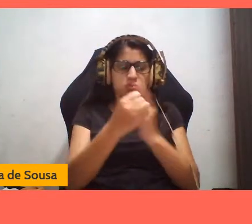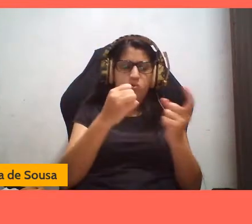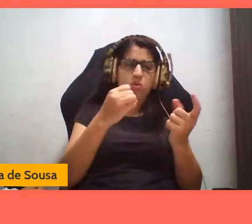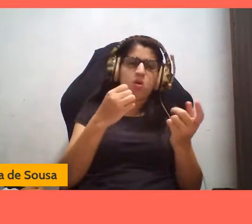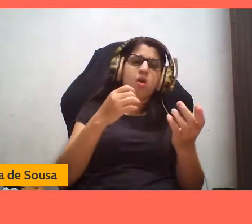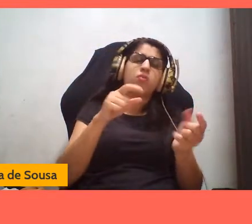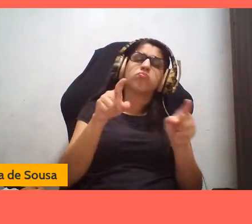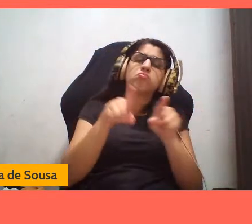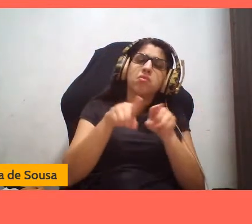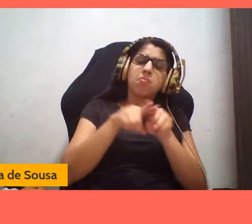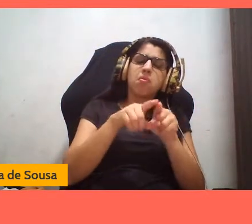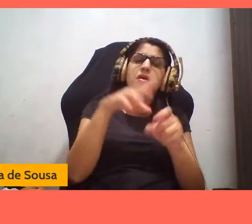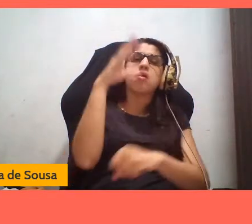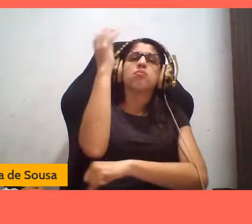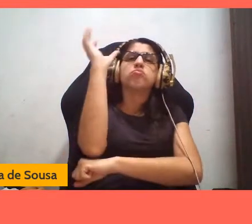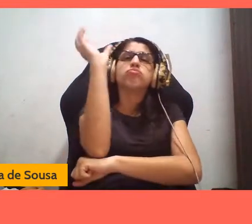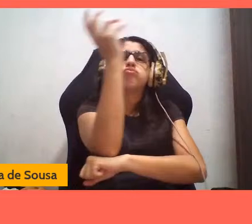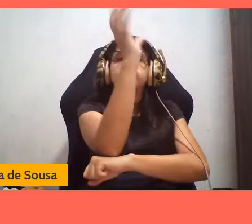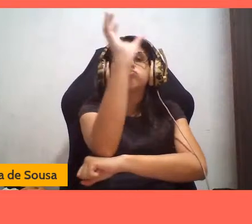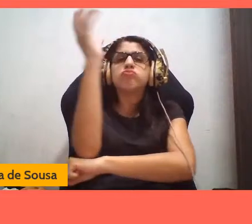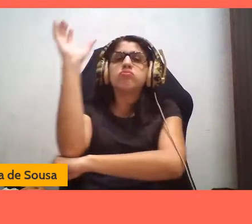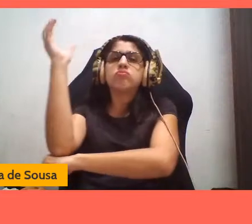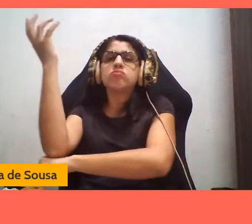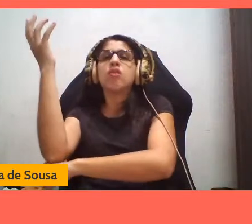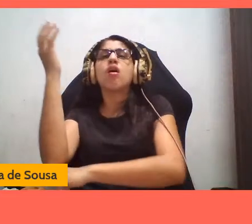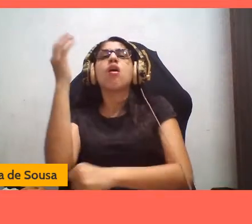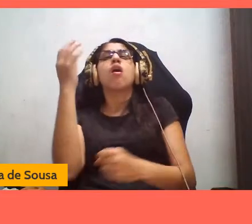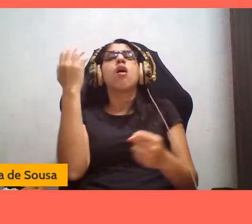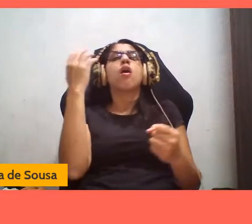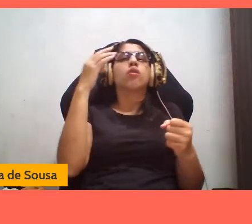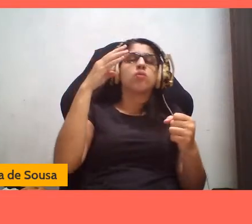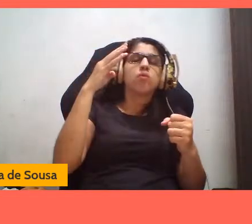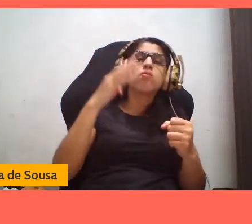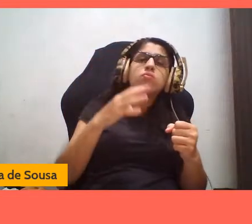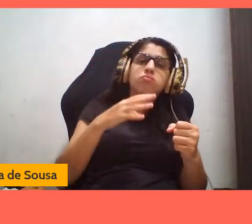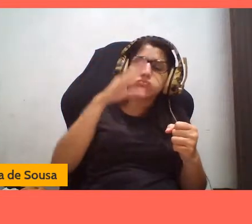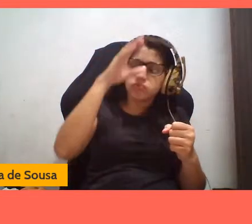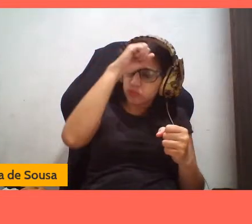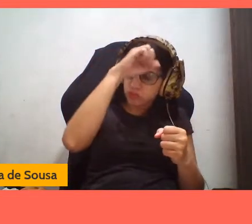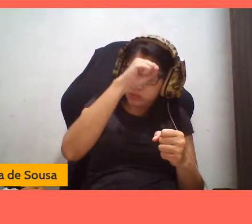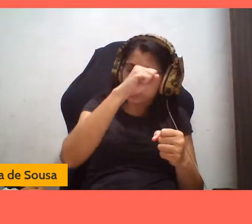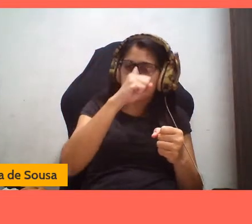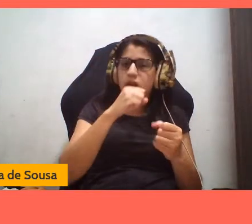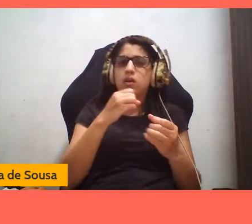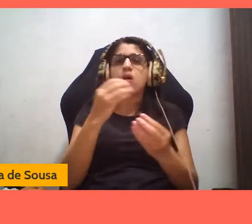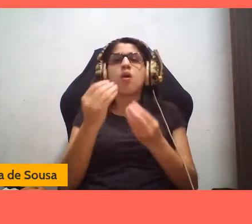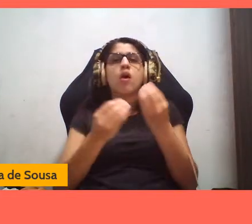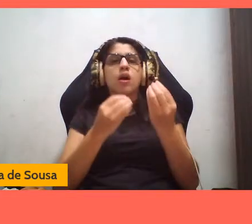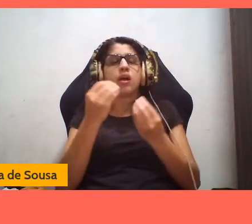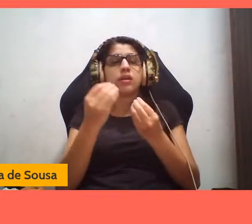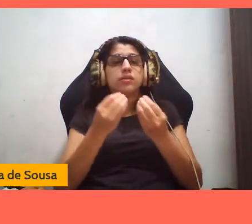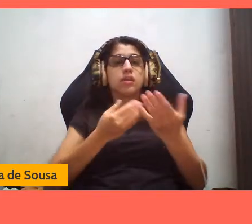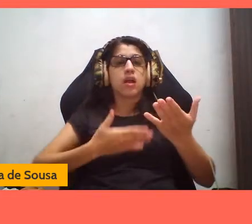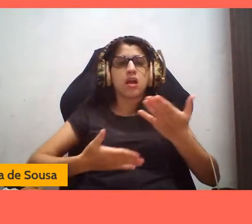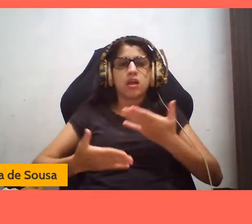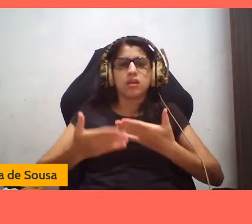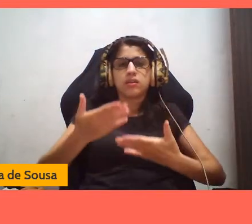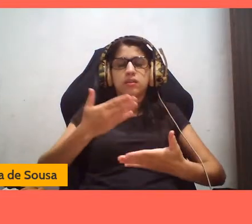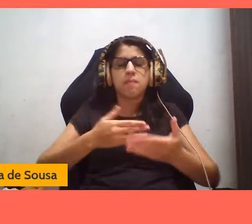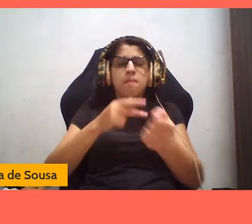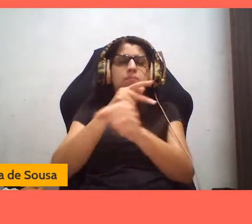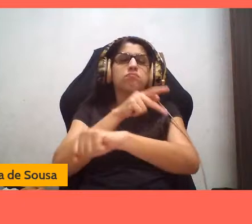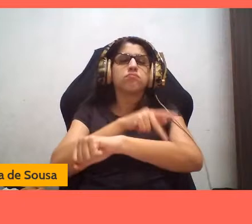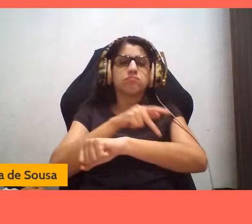natureza, a nossa relação com o conhecimento, a nossa forma de nos relacionar